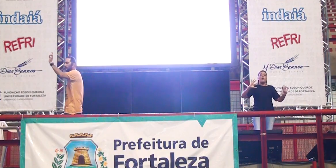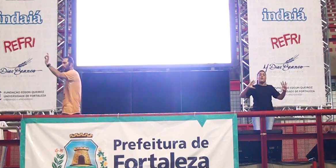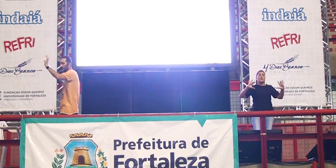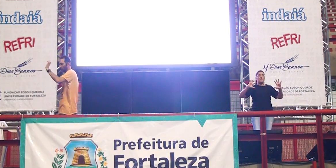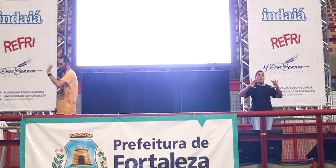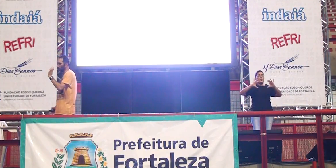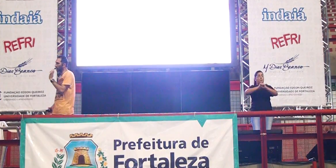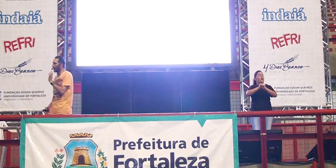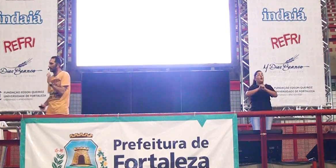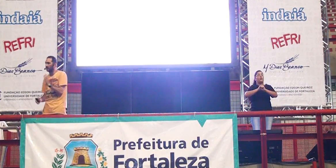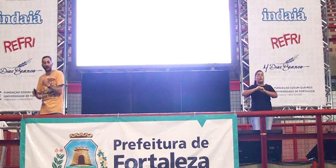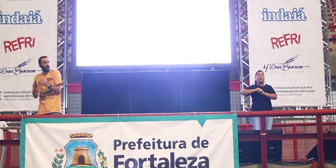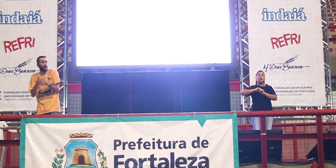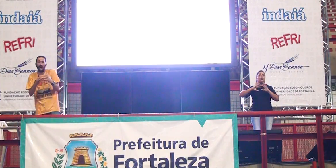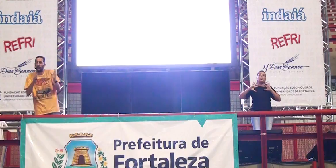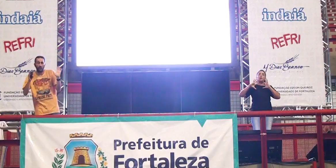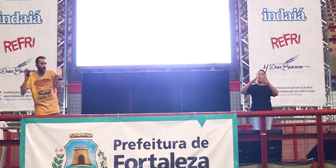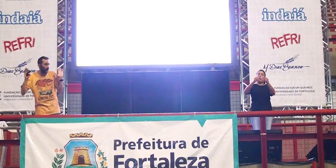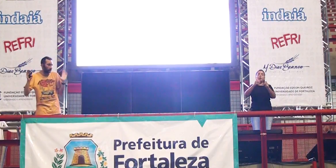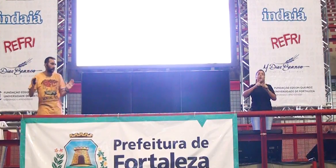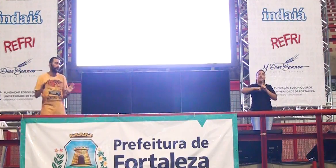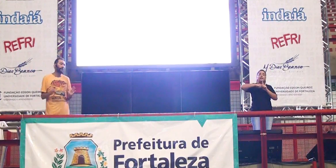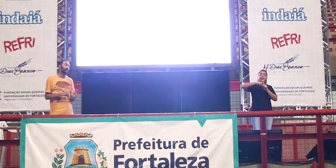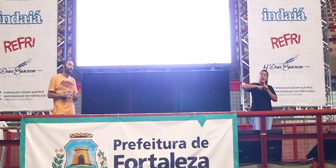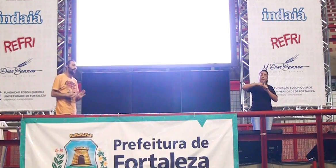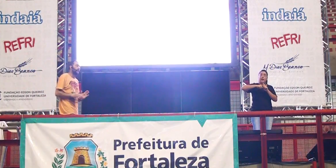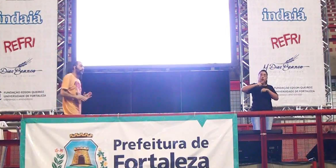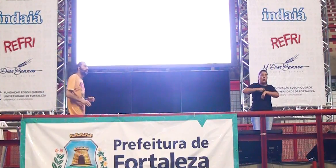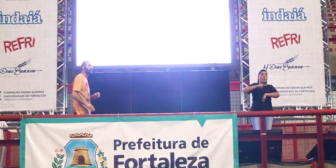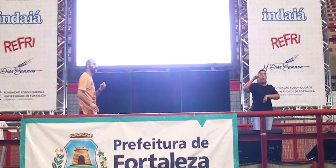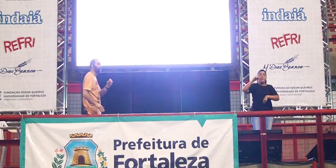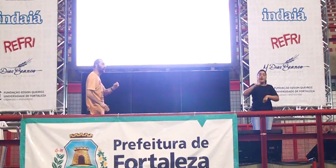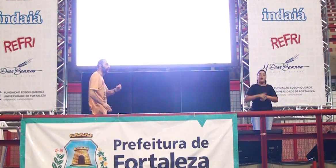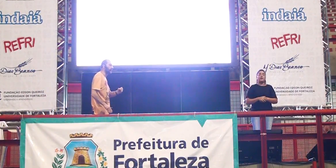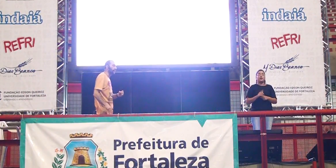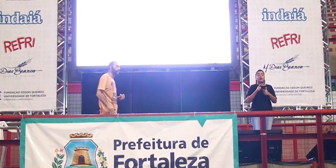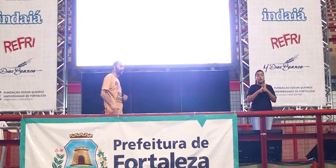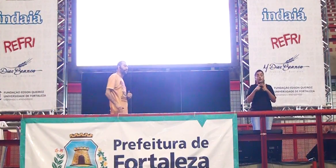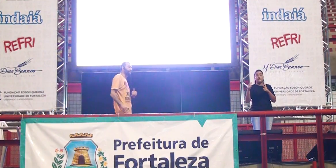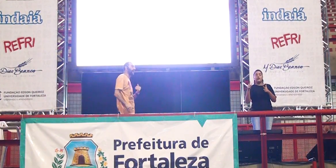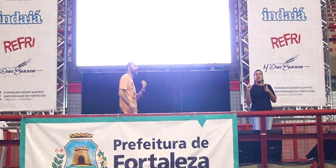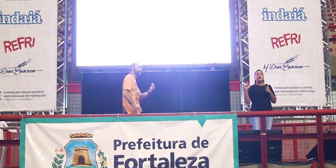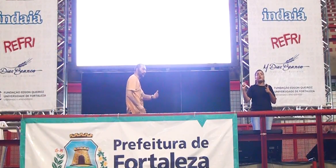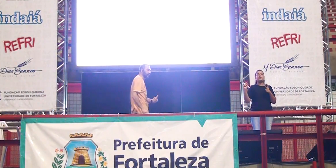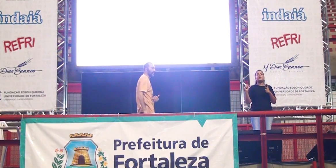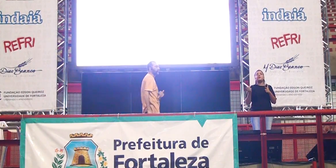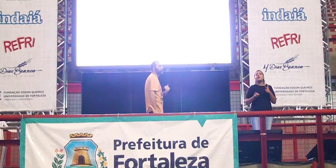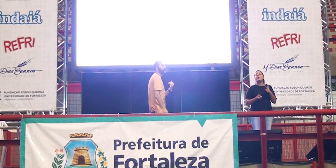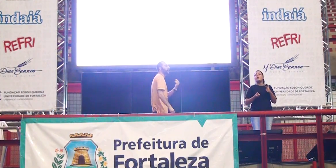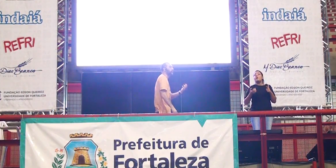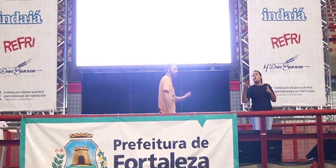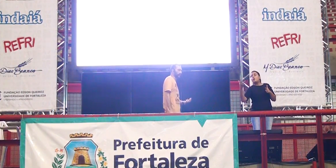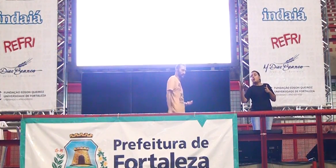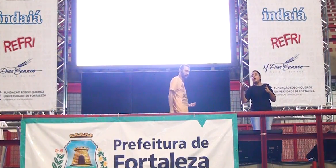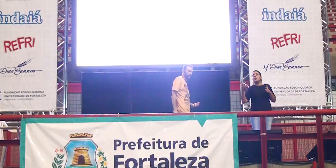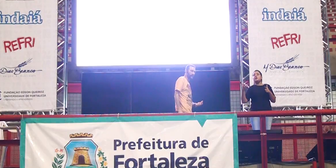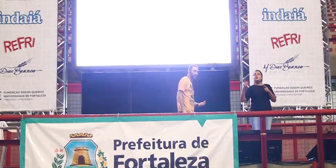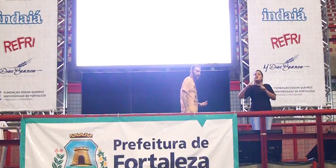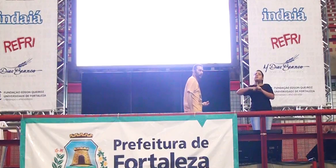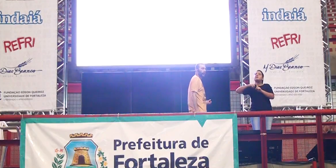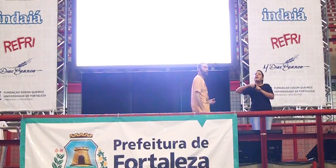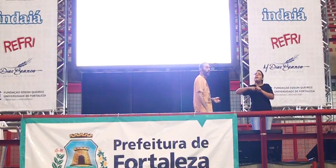as temperaturas registradas num dado momento, dividida pela quantidade de